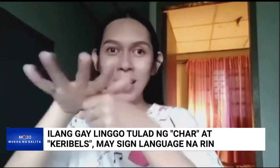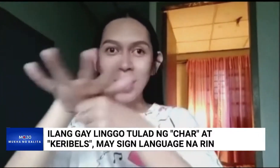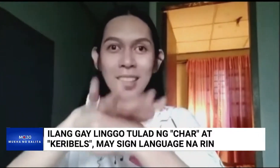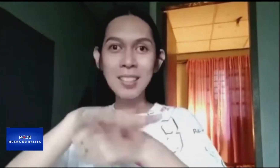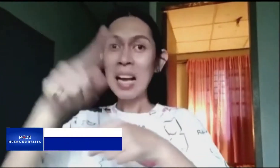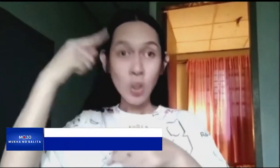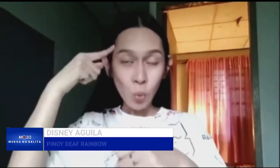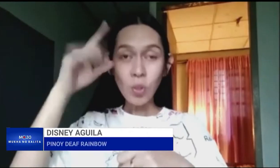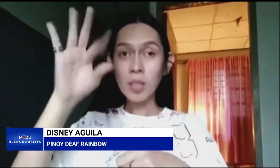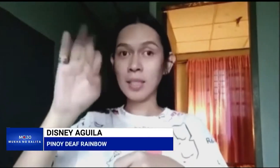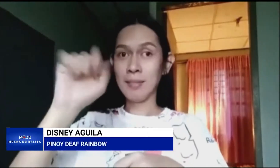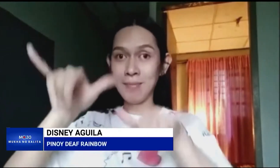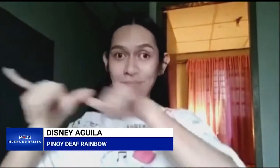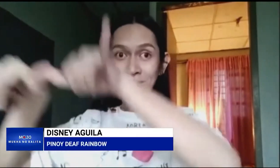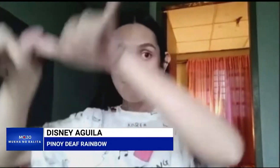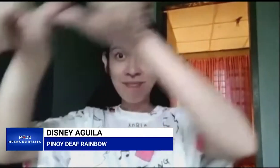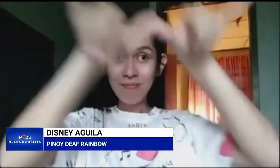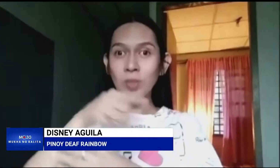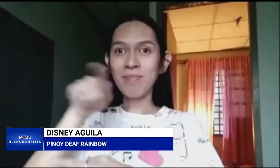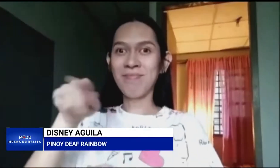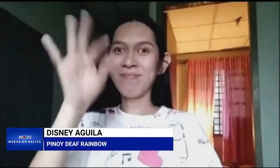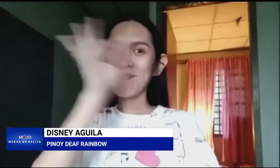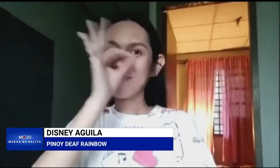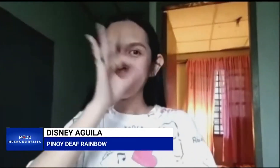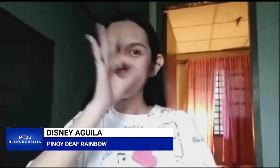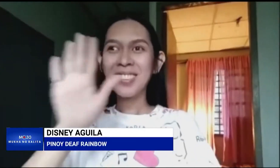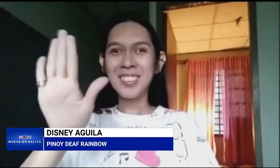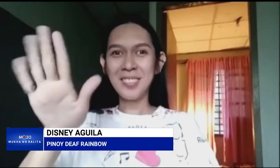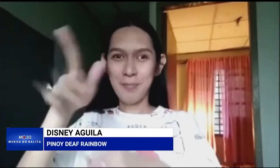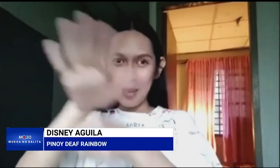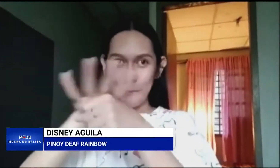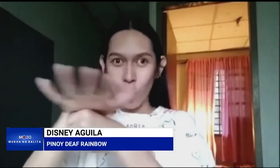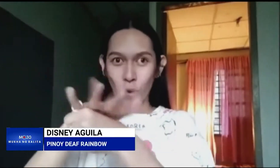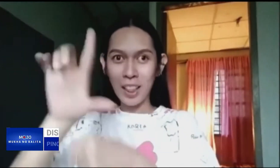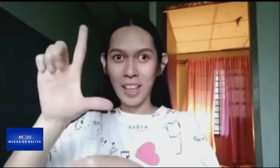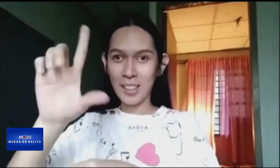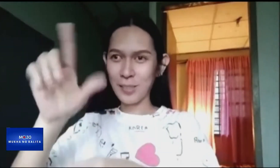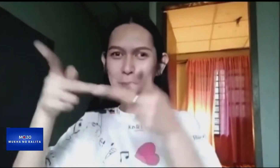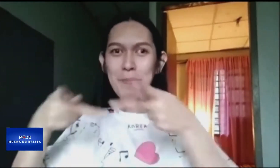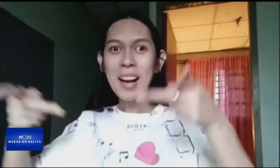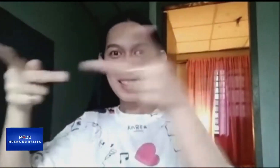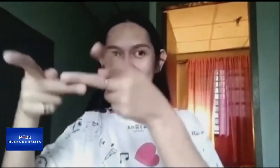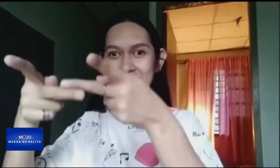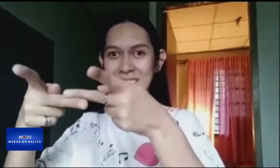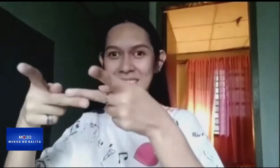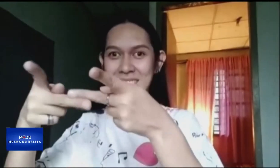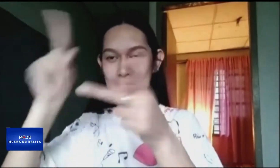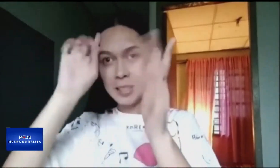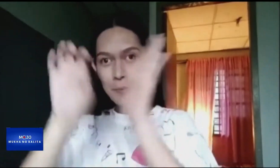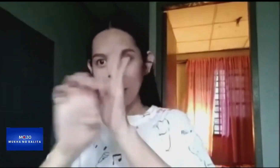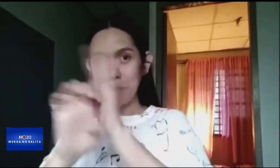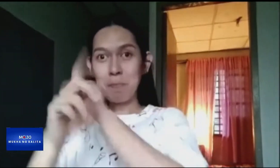dito sa Philippines. So very diverse siya. So parang dialect nga. So for